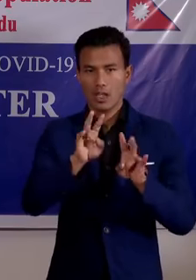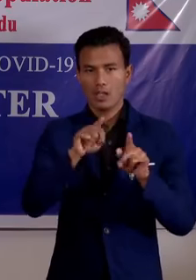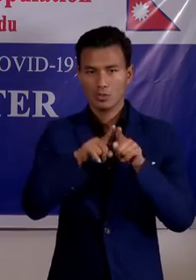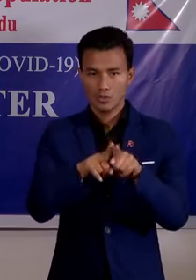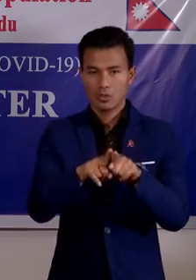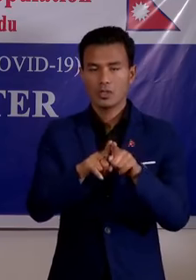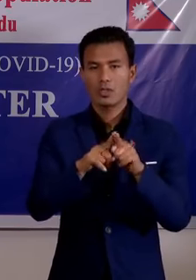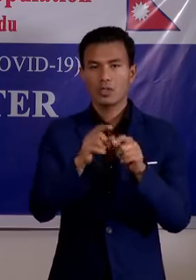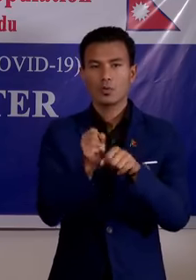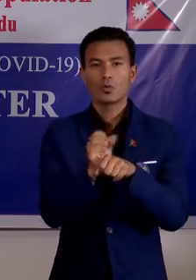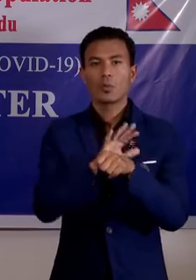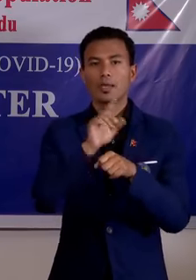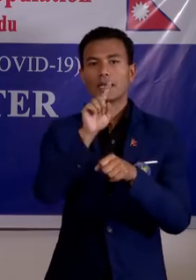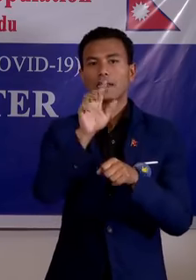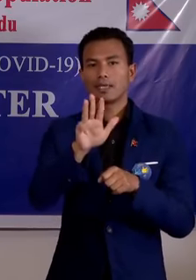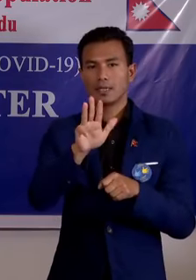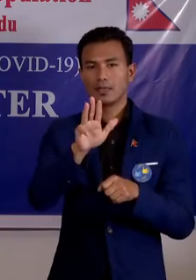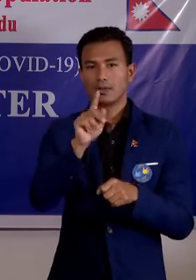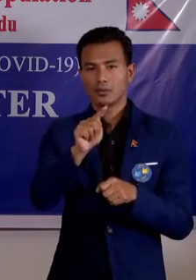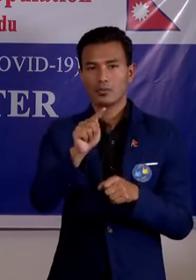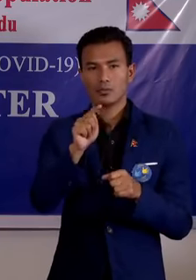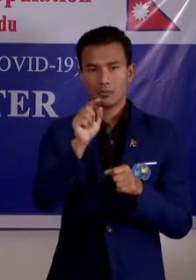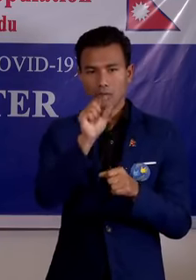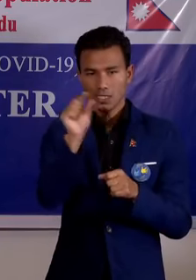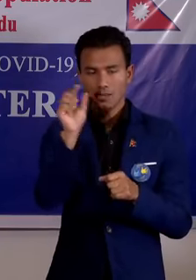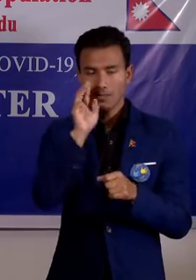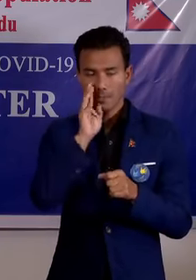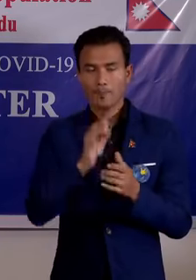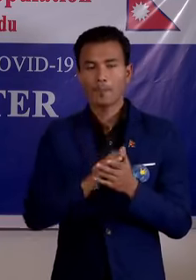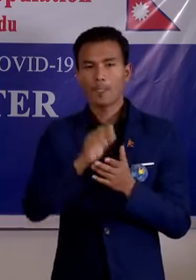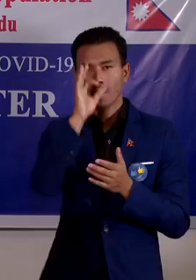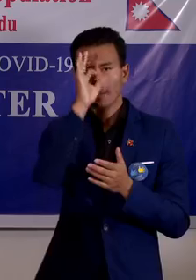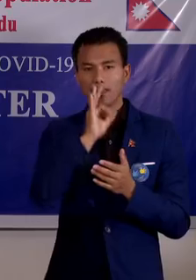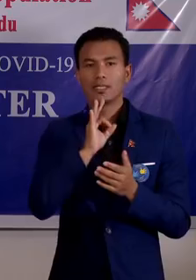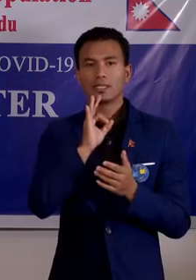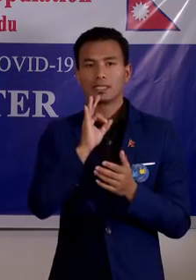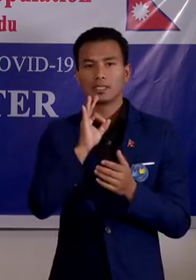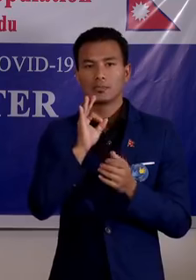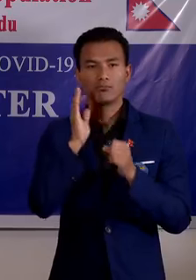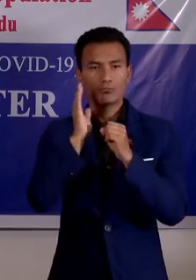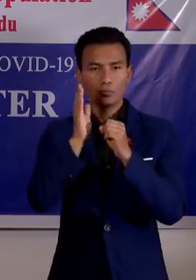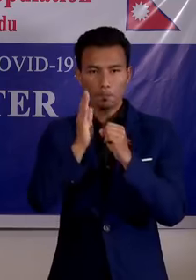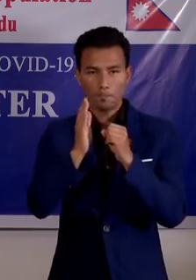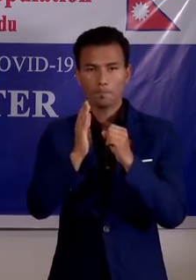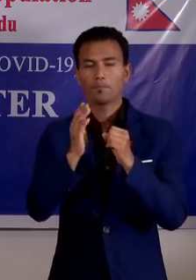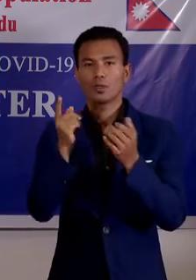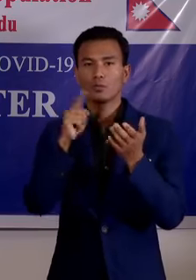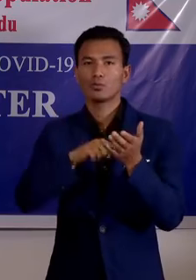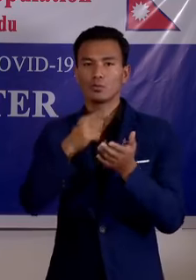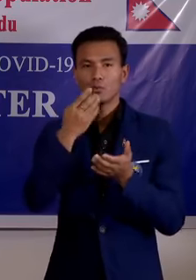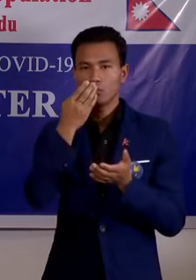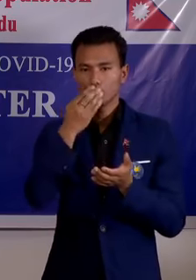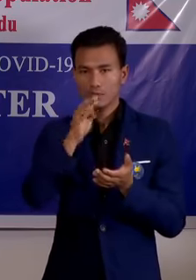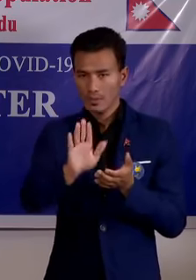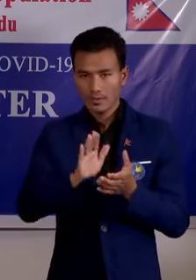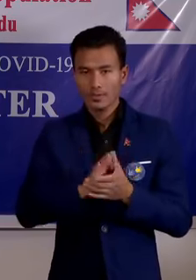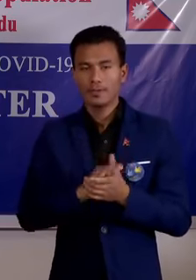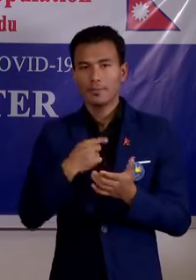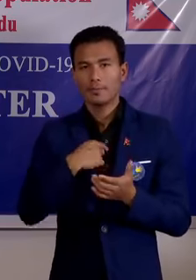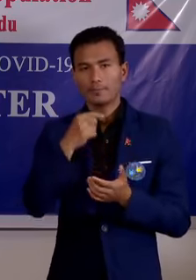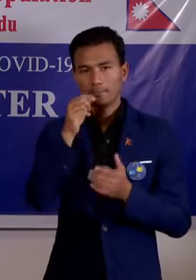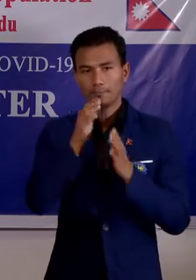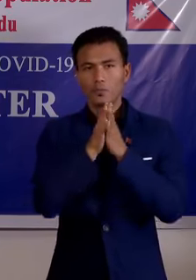शुभकामना सहितको COVID-19 को सम्बन्धमा विशेष सम्बोधन सुरु हुने बेहोरा